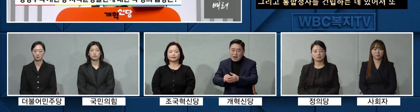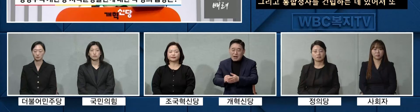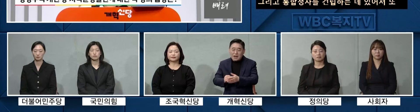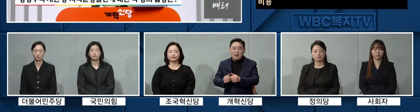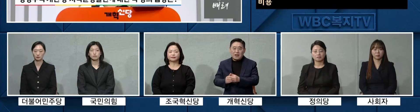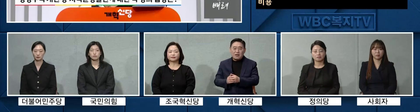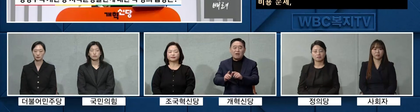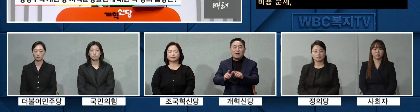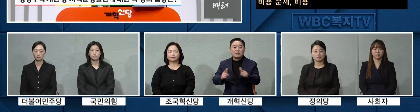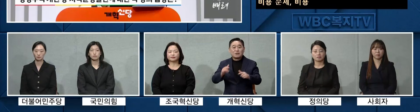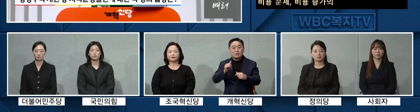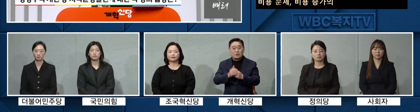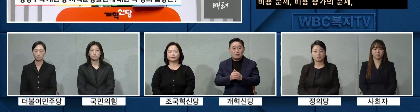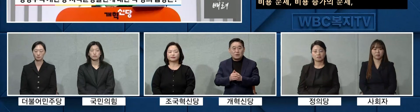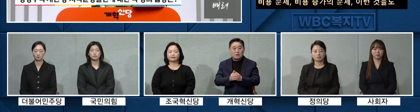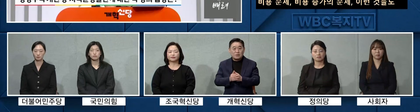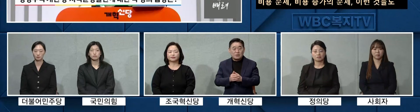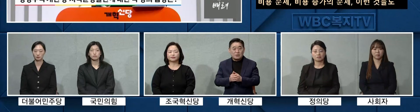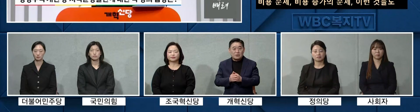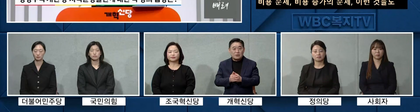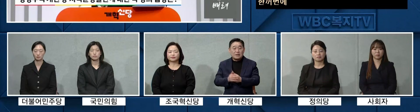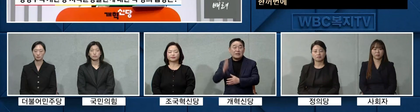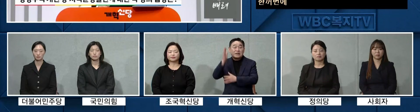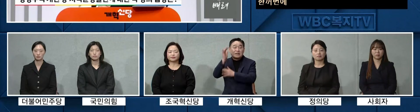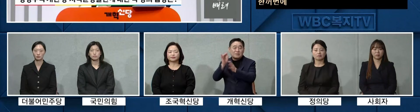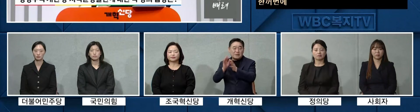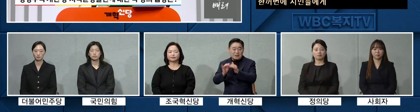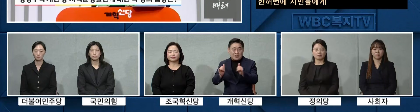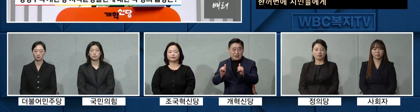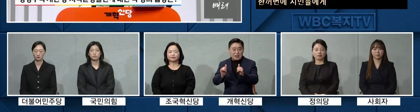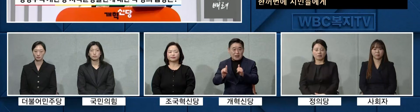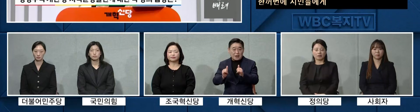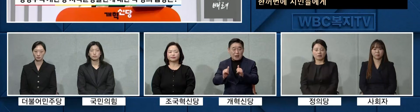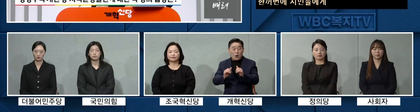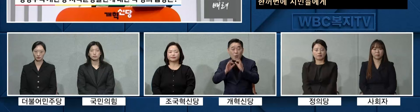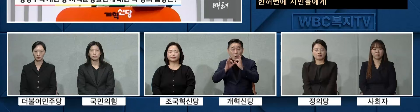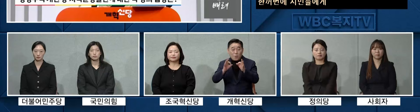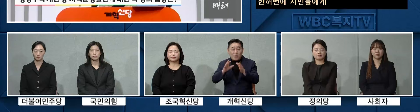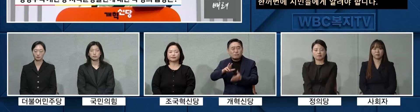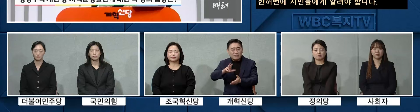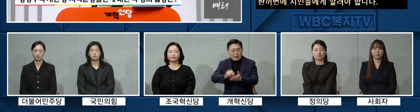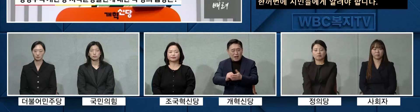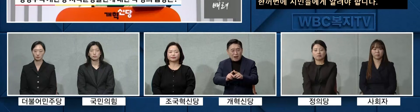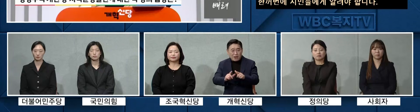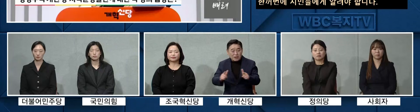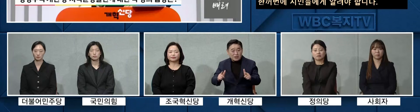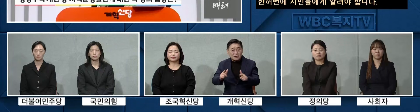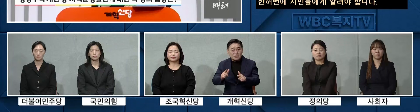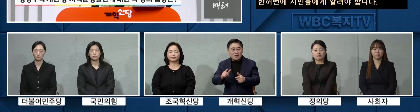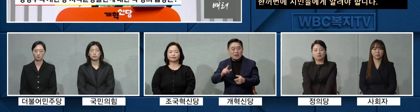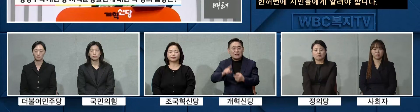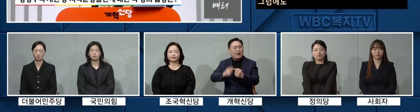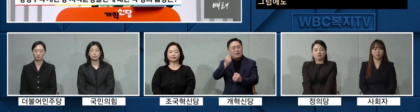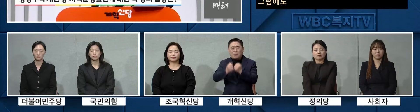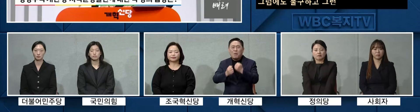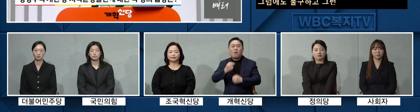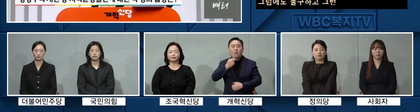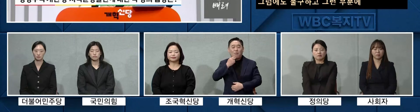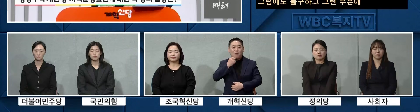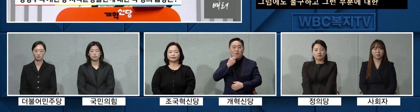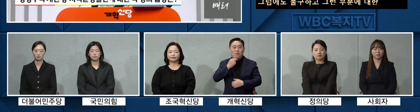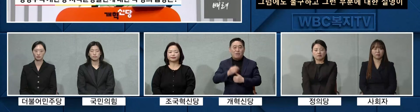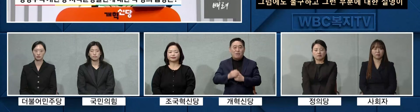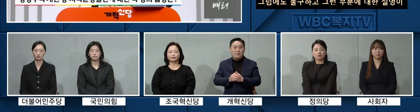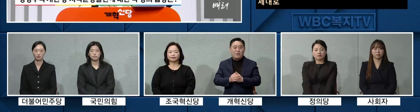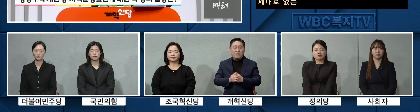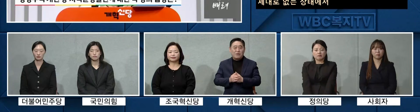문제 이런 것들도 한꺼번에 시민들에게 알려야 됩니다. 그럼에도 불구하고 그런 부분에 대한 설명이 제대로 없는